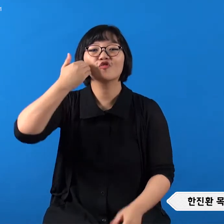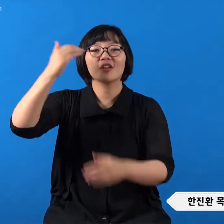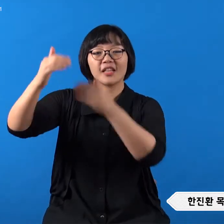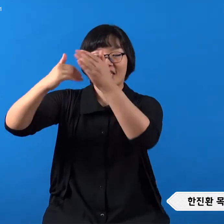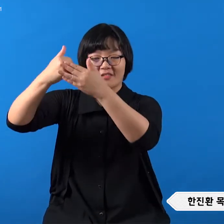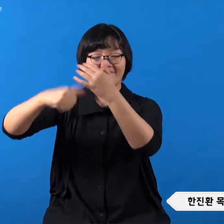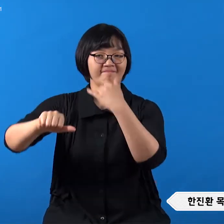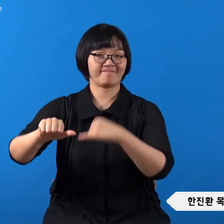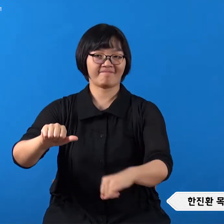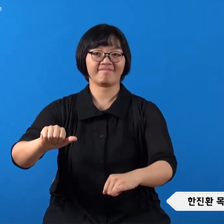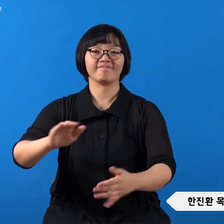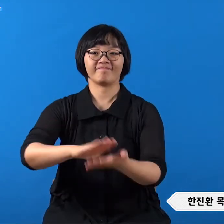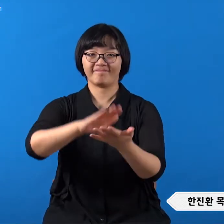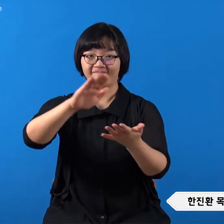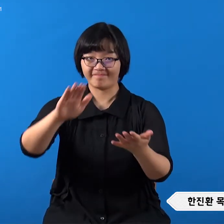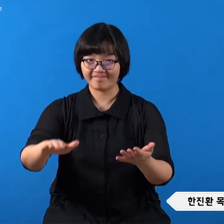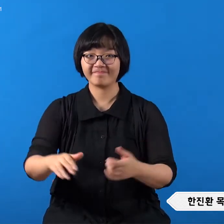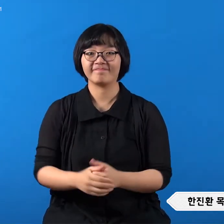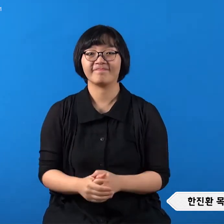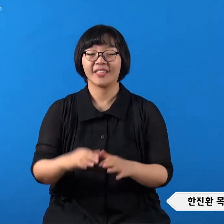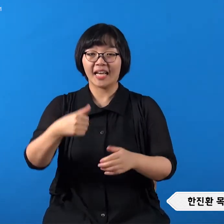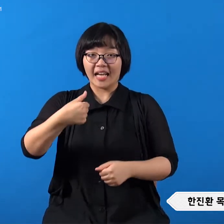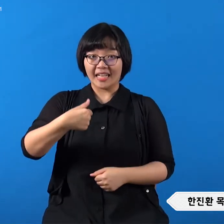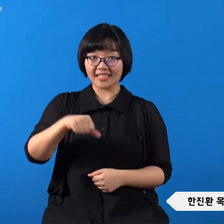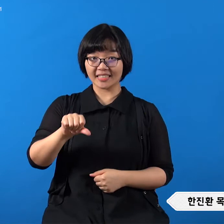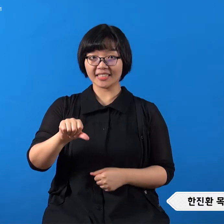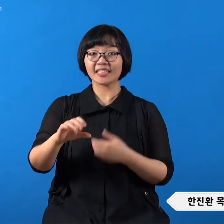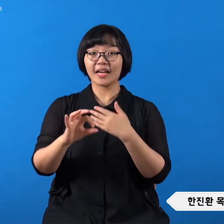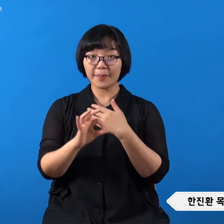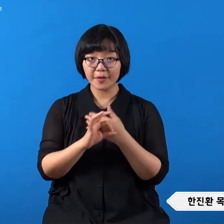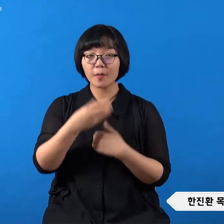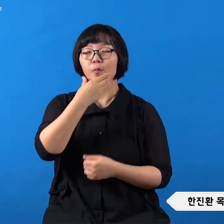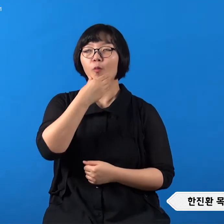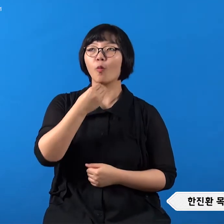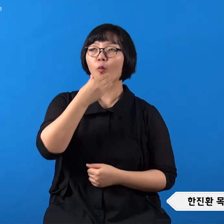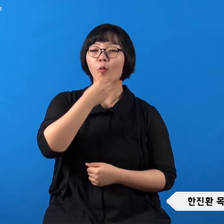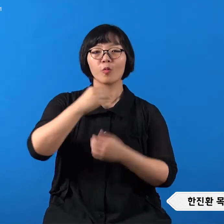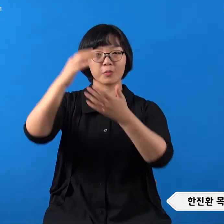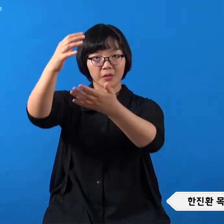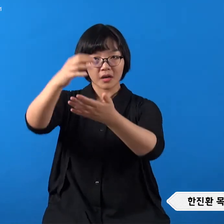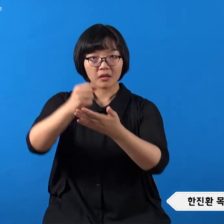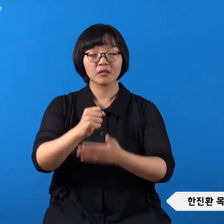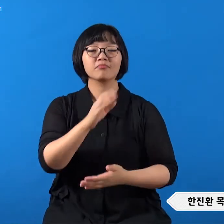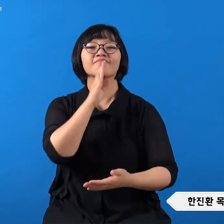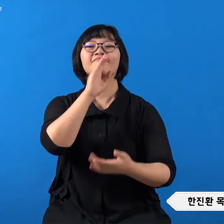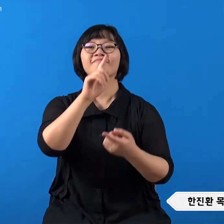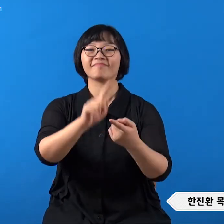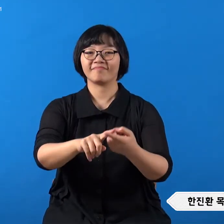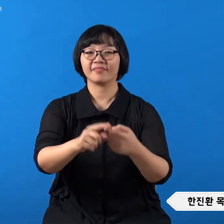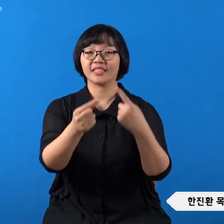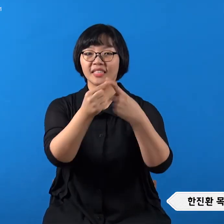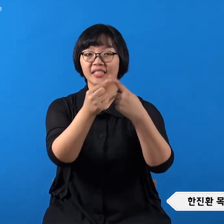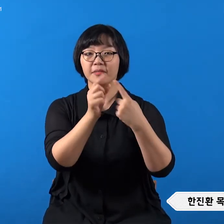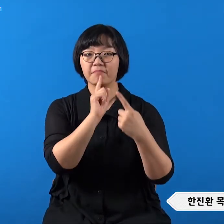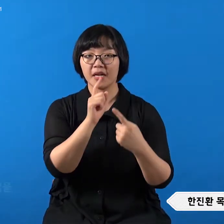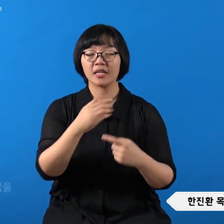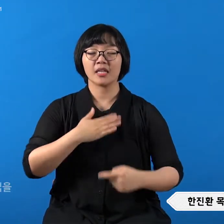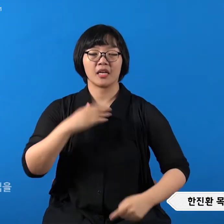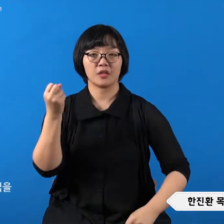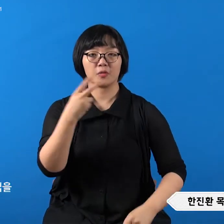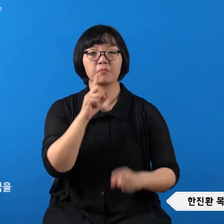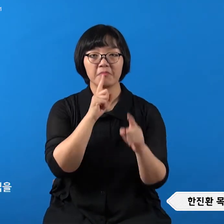아들입니다. 아들이면 풍성한 복을 받아 누립니다. 1절에 내가 또